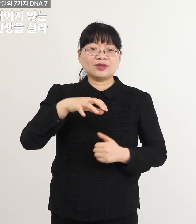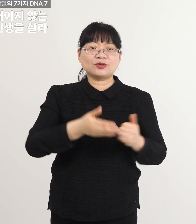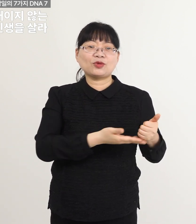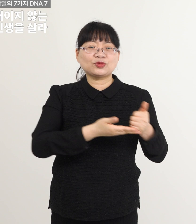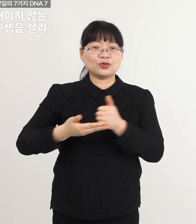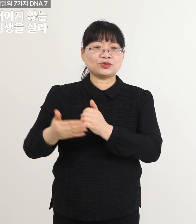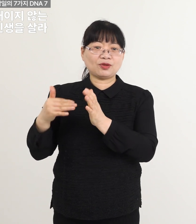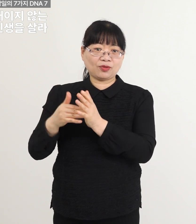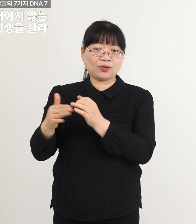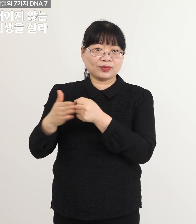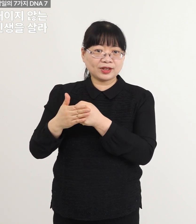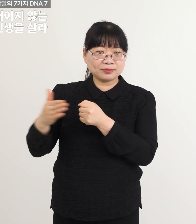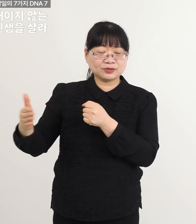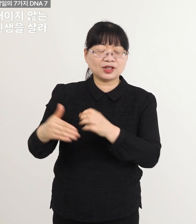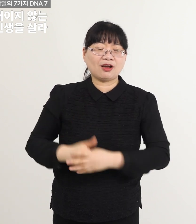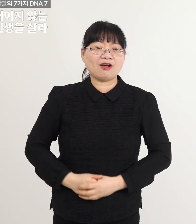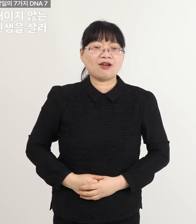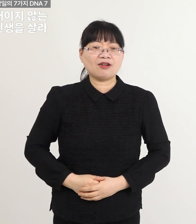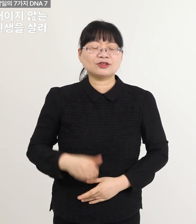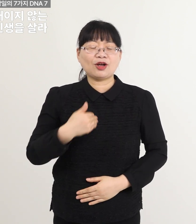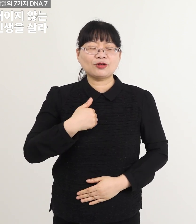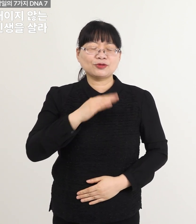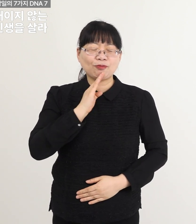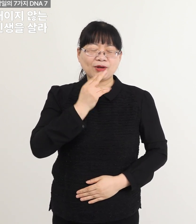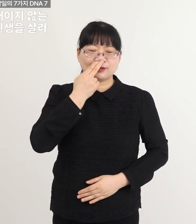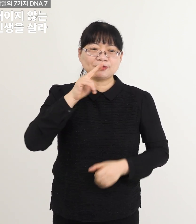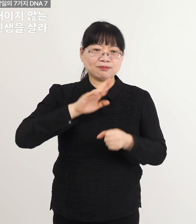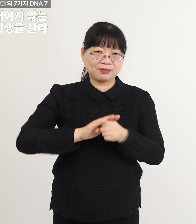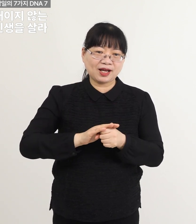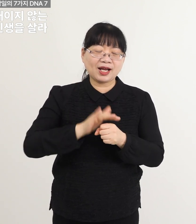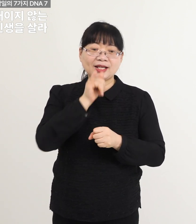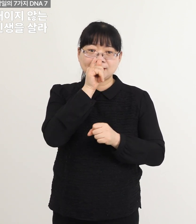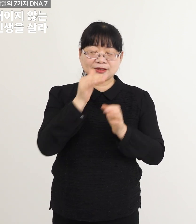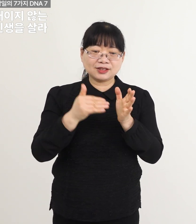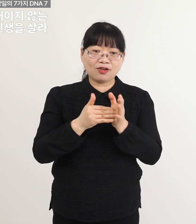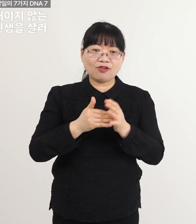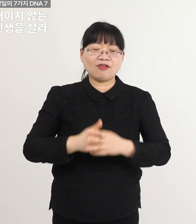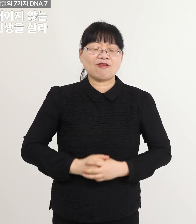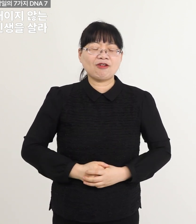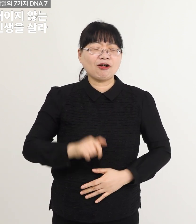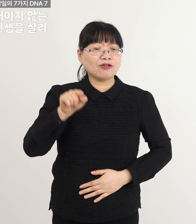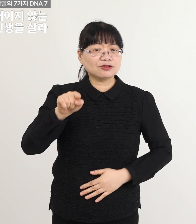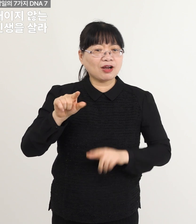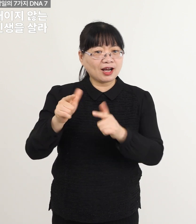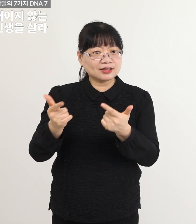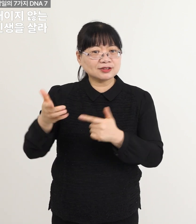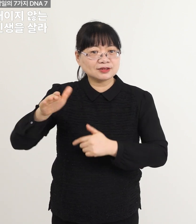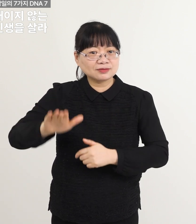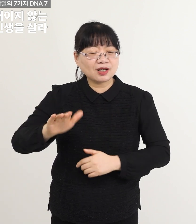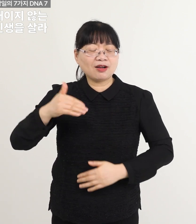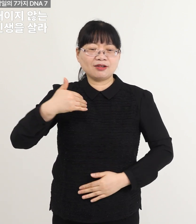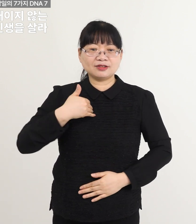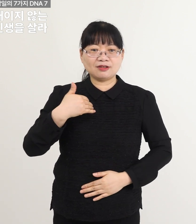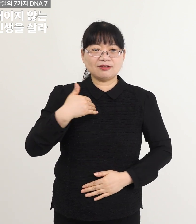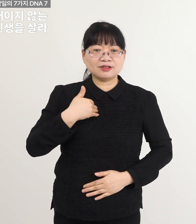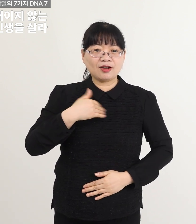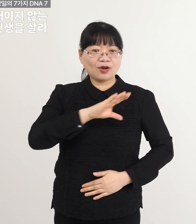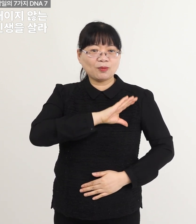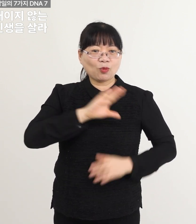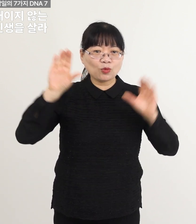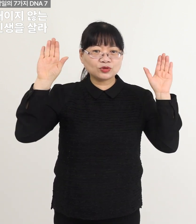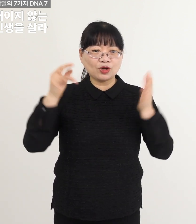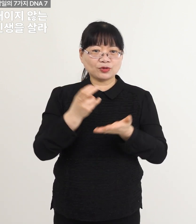거예요. 그래서 나 참 억울하다. 사실은 이게 아닌데 내게